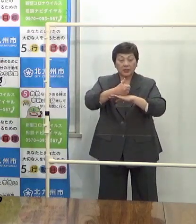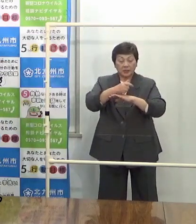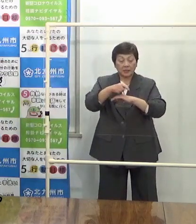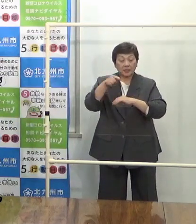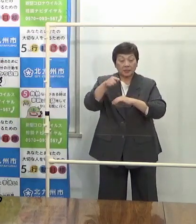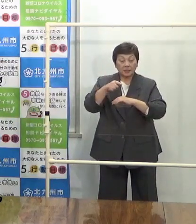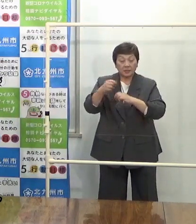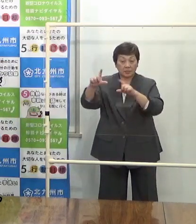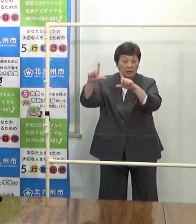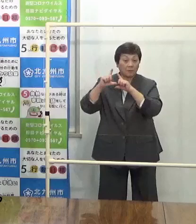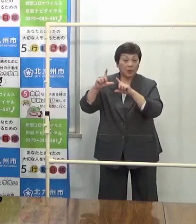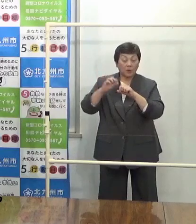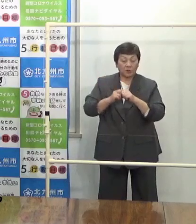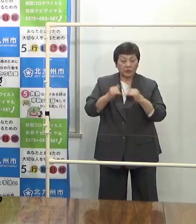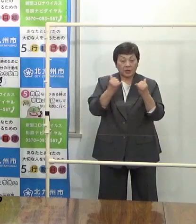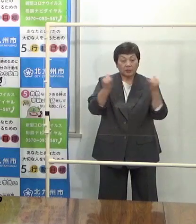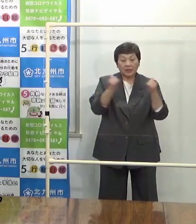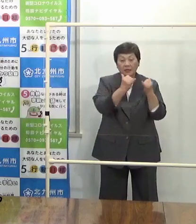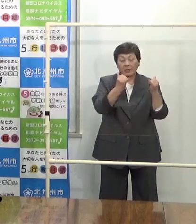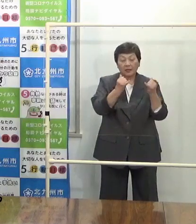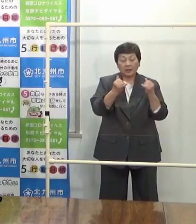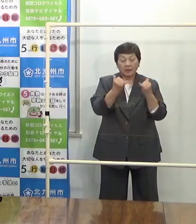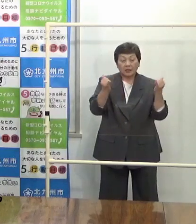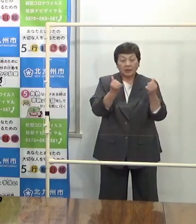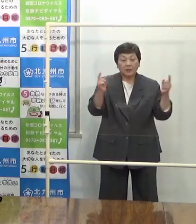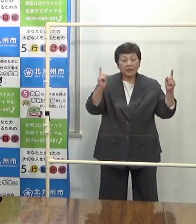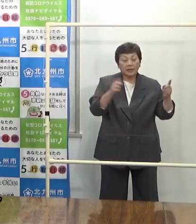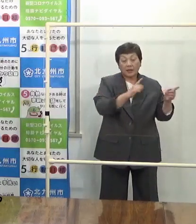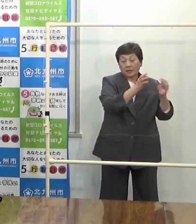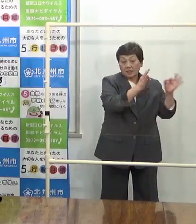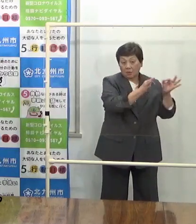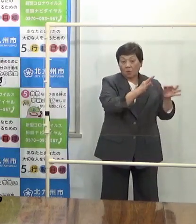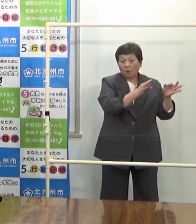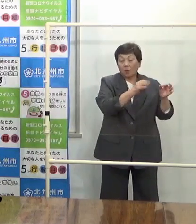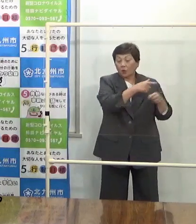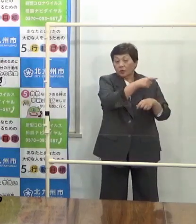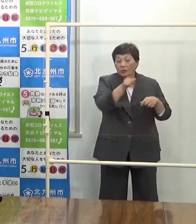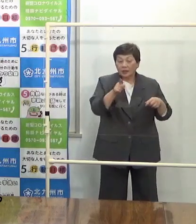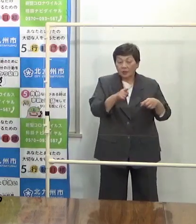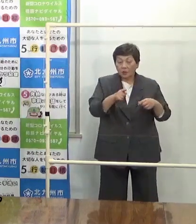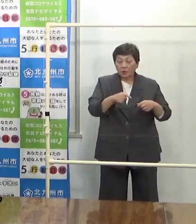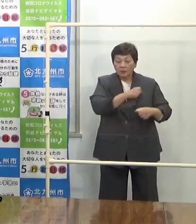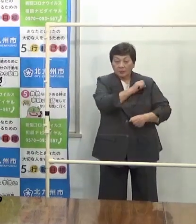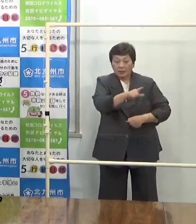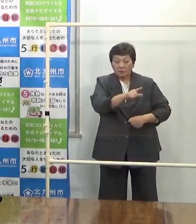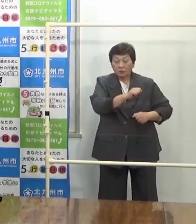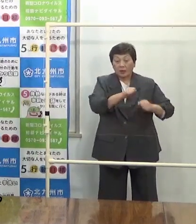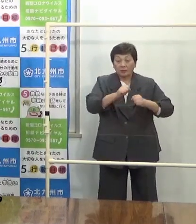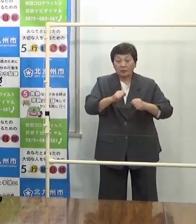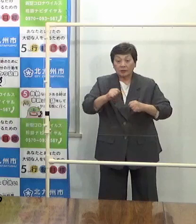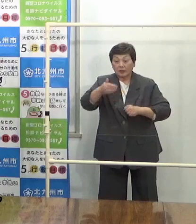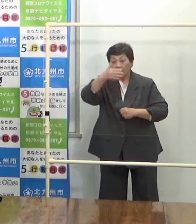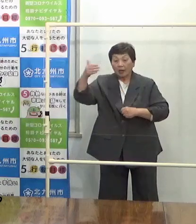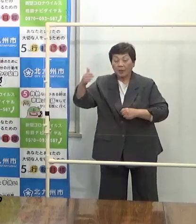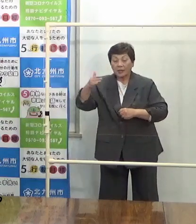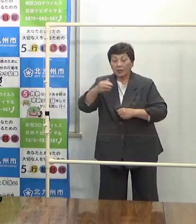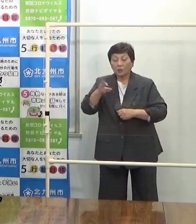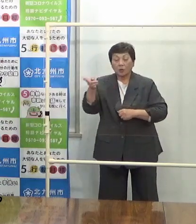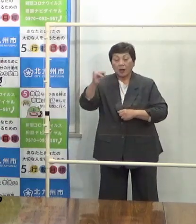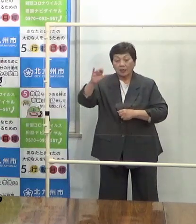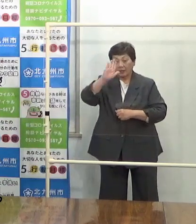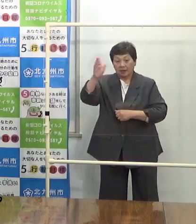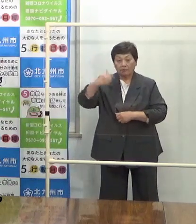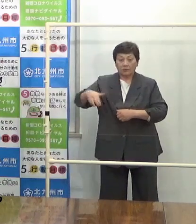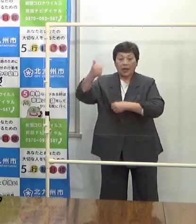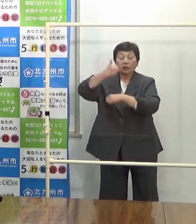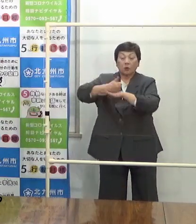や自治体などの動きが活発になっております。またバイデン大統領がパリ協定の復帰を宣言